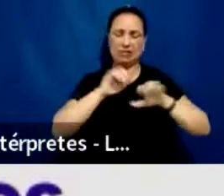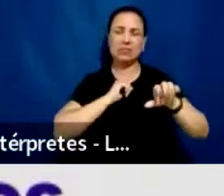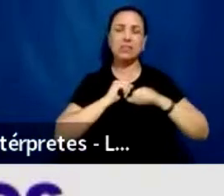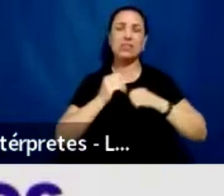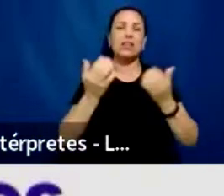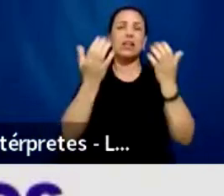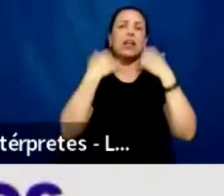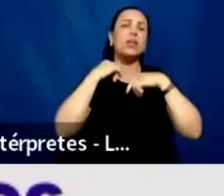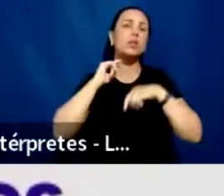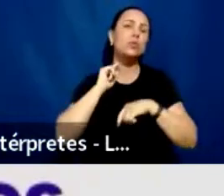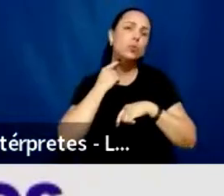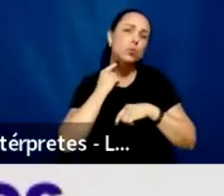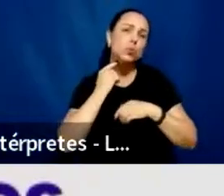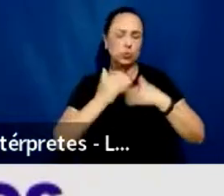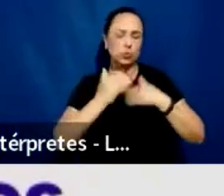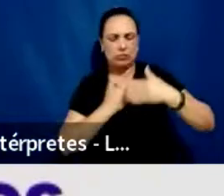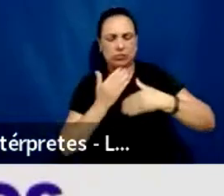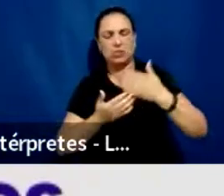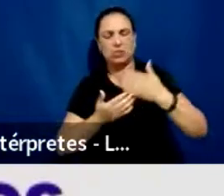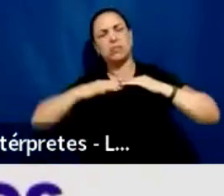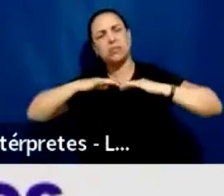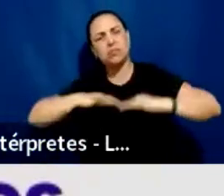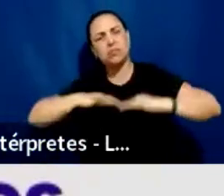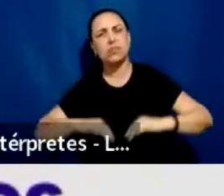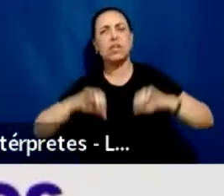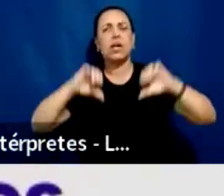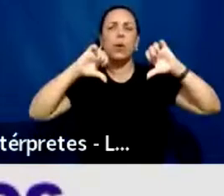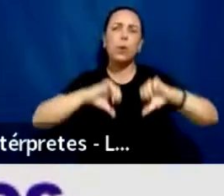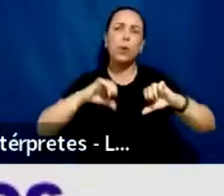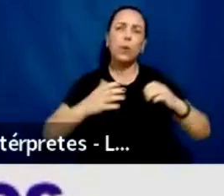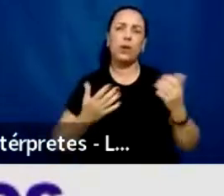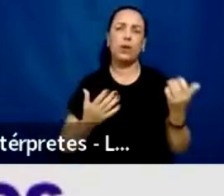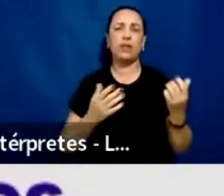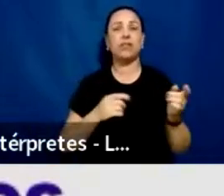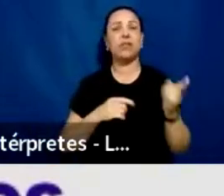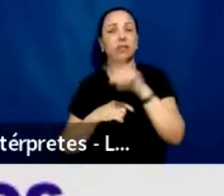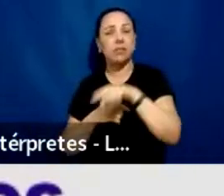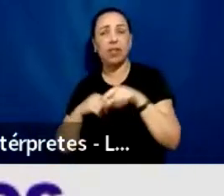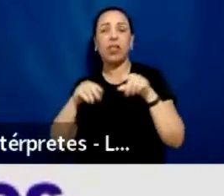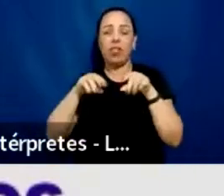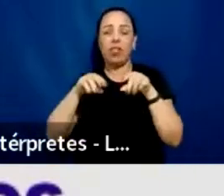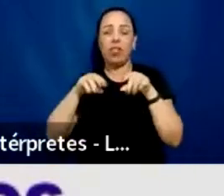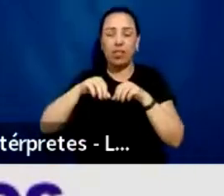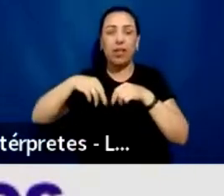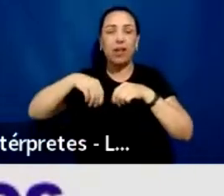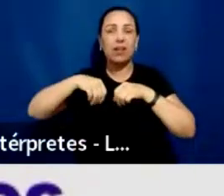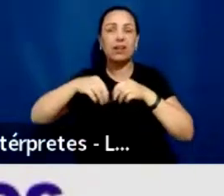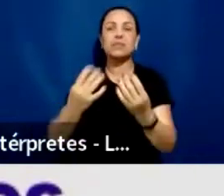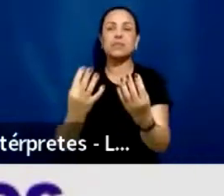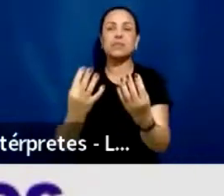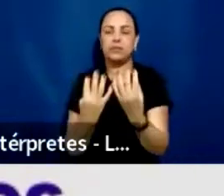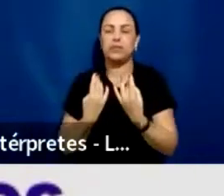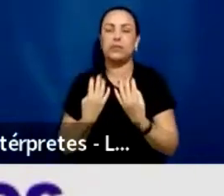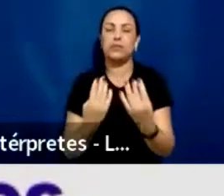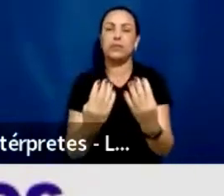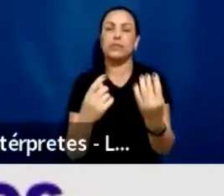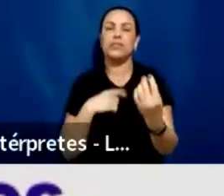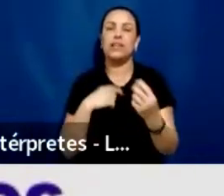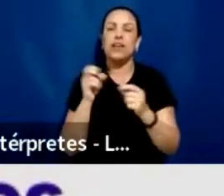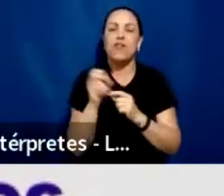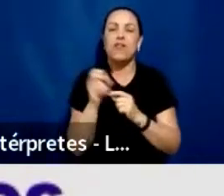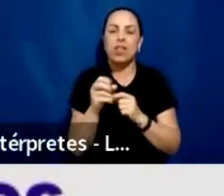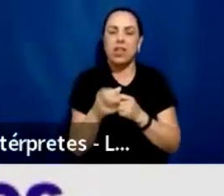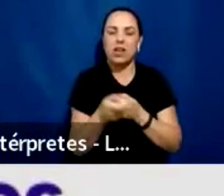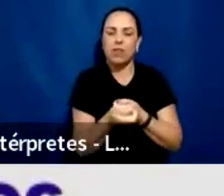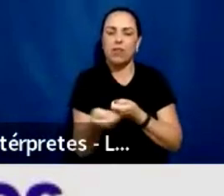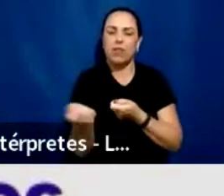livres. Até mesmo o Dr. Laer Ribeiro, ele fala que para cada um copo de refrigerante é